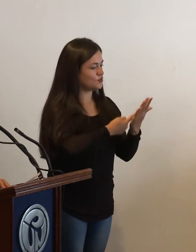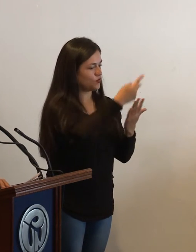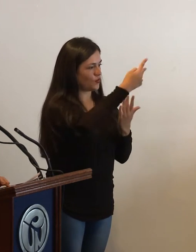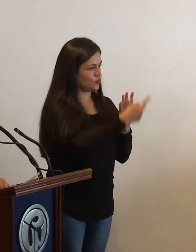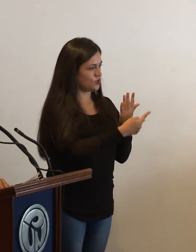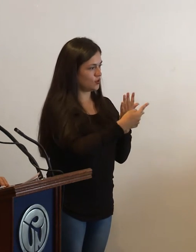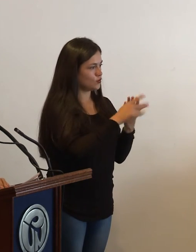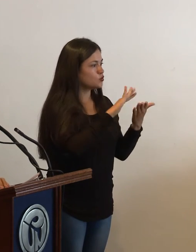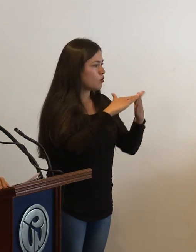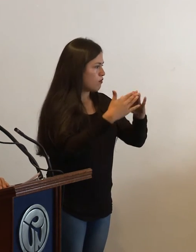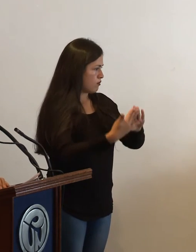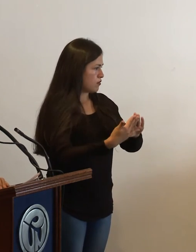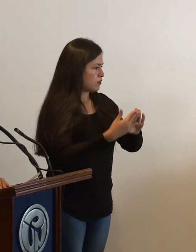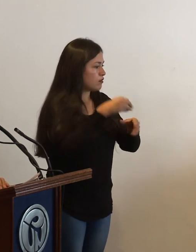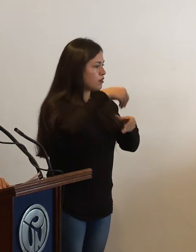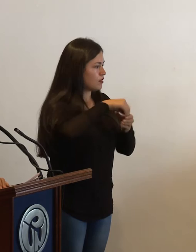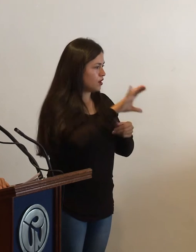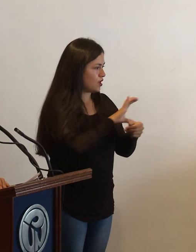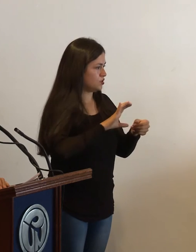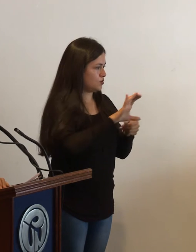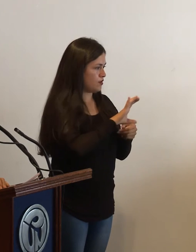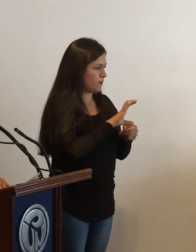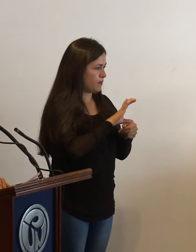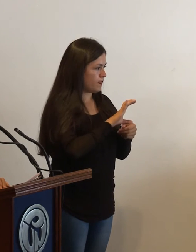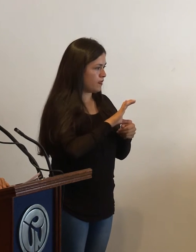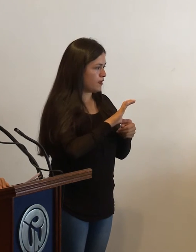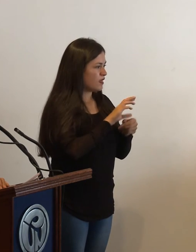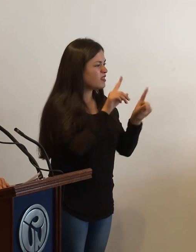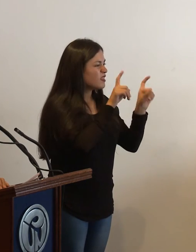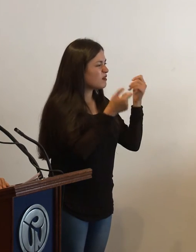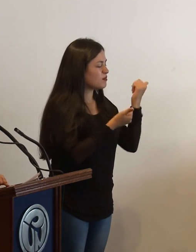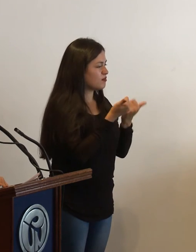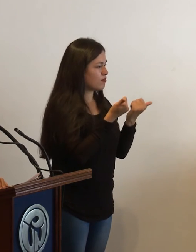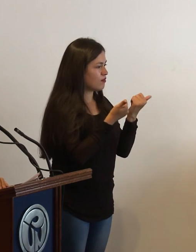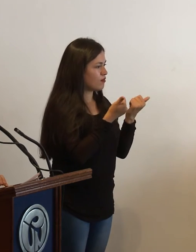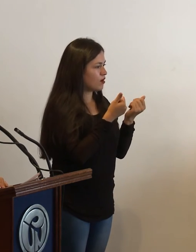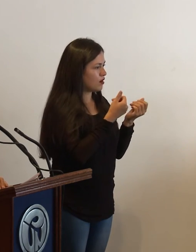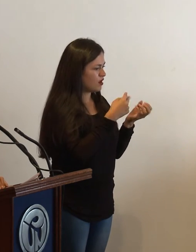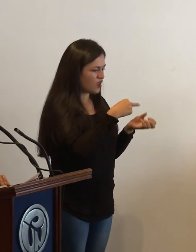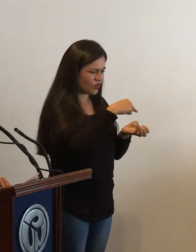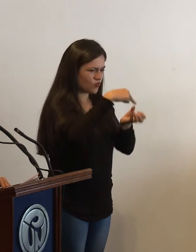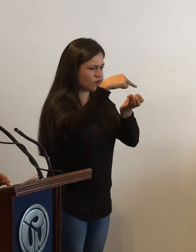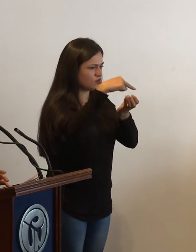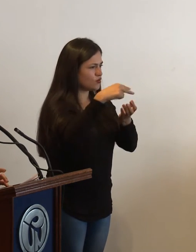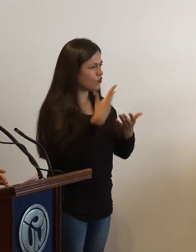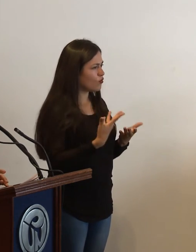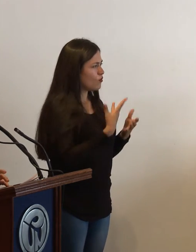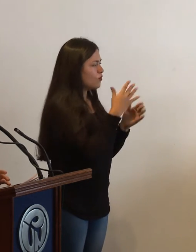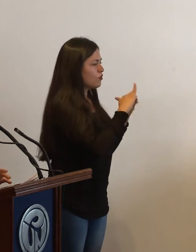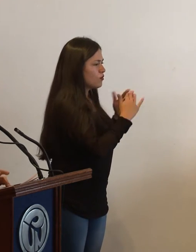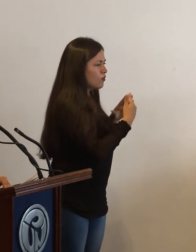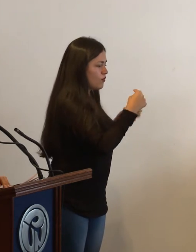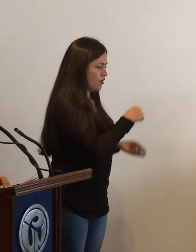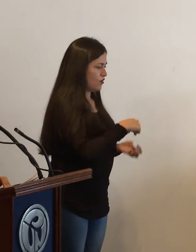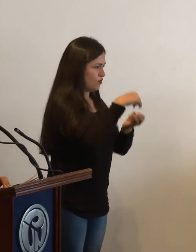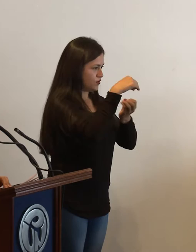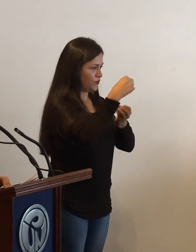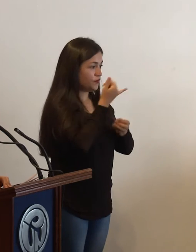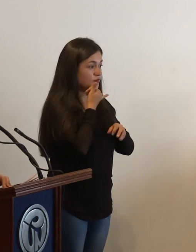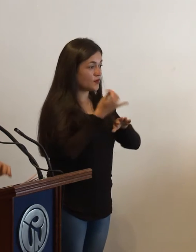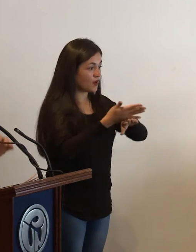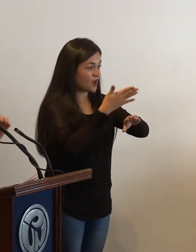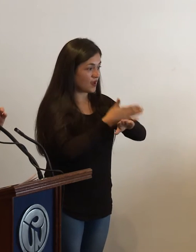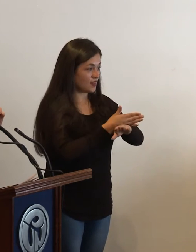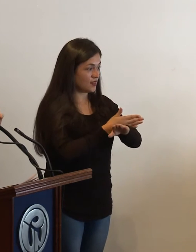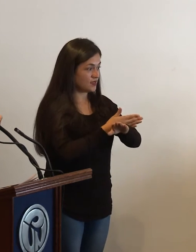proyectos comunitarios en la ciudad alrededor del tema de lo educativo. Y en ese momento pues